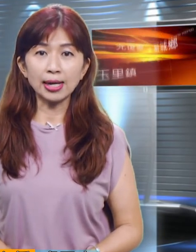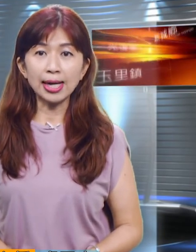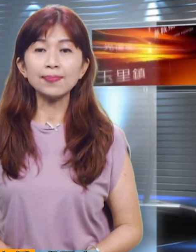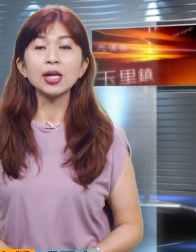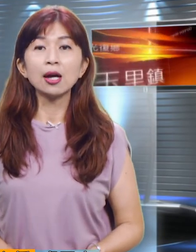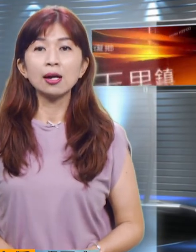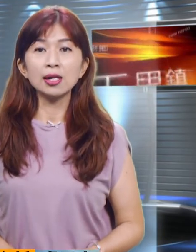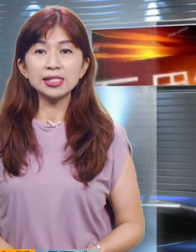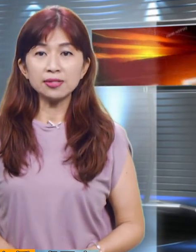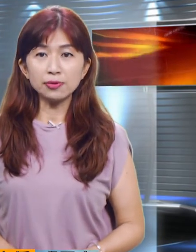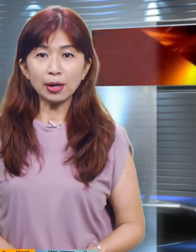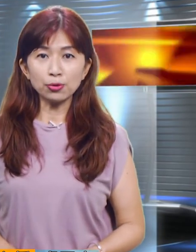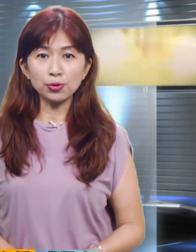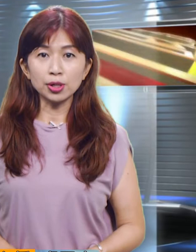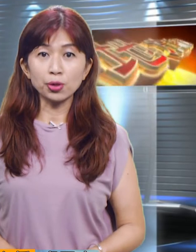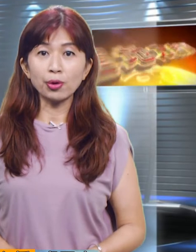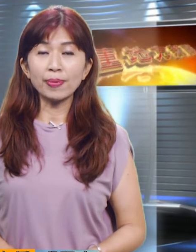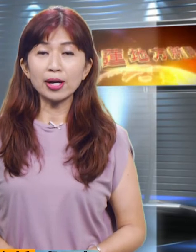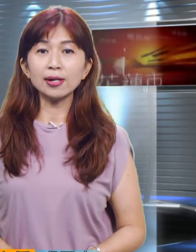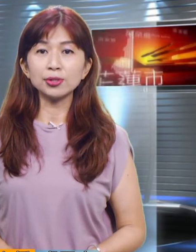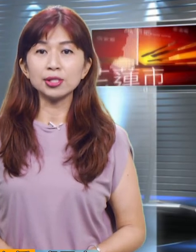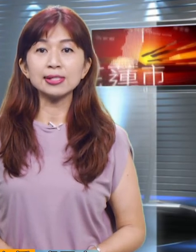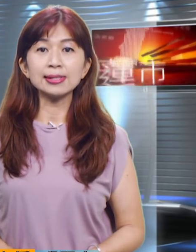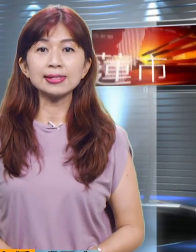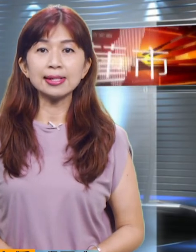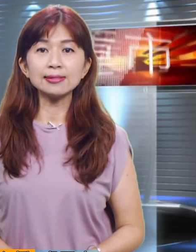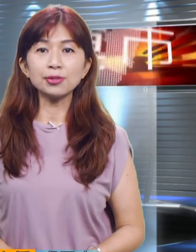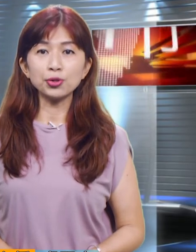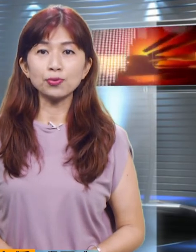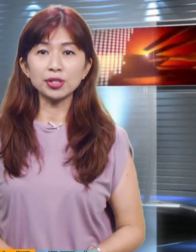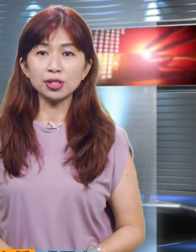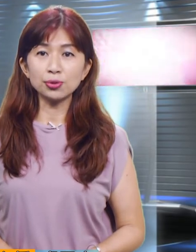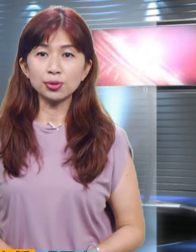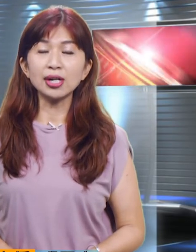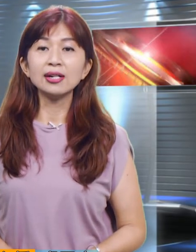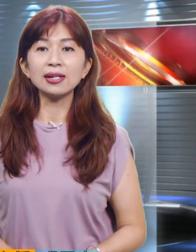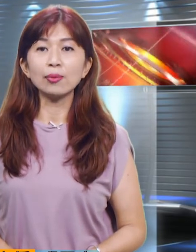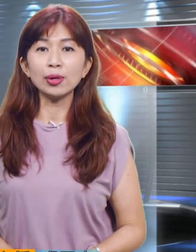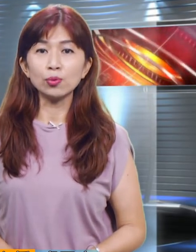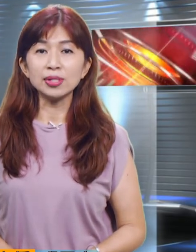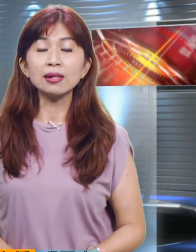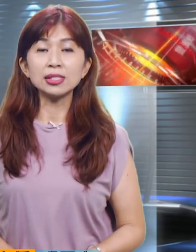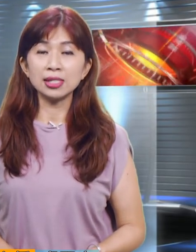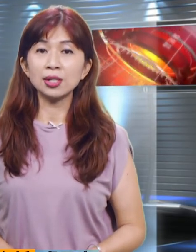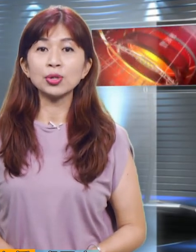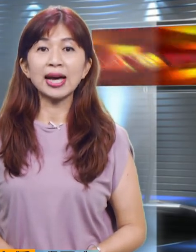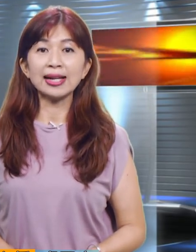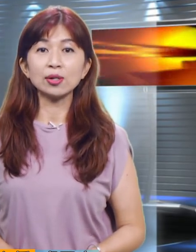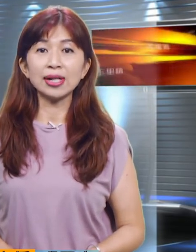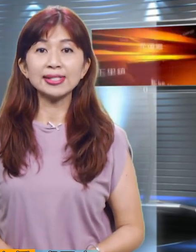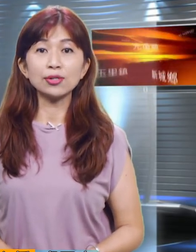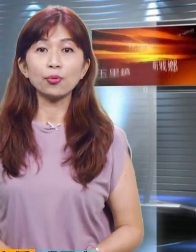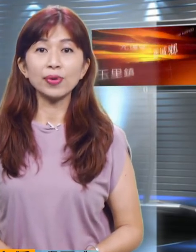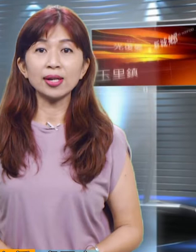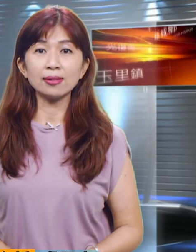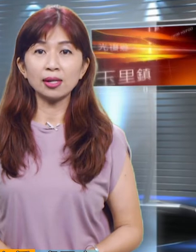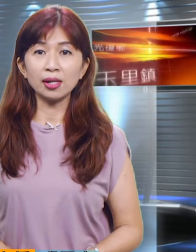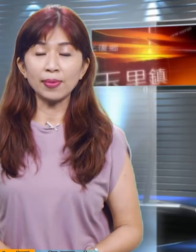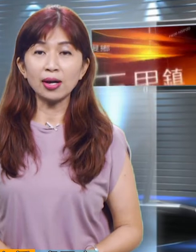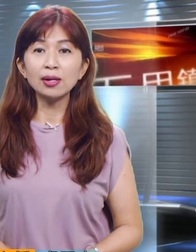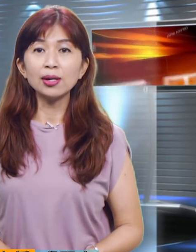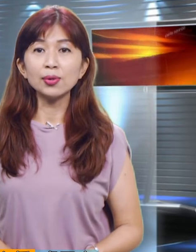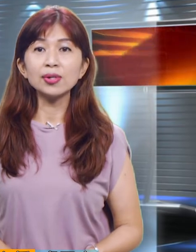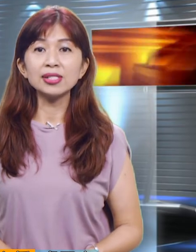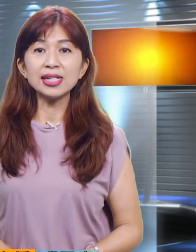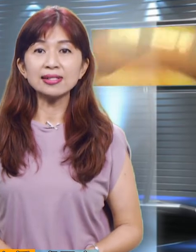个案，而县府表示说，6月8号全县各乡镇市卫生所要为5到11岁孩童来接种 BNT 疫